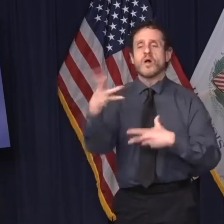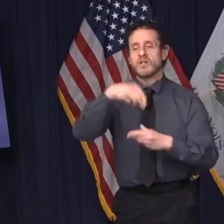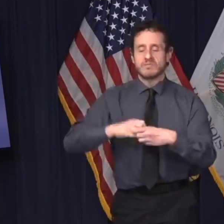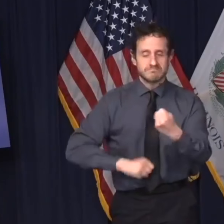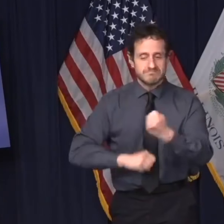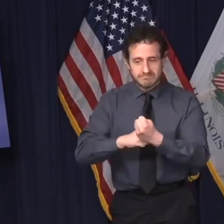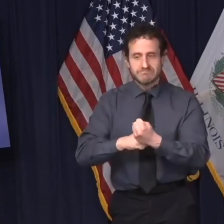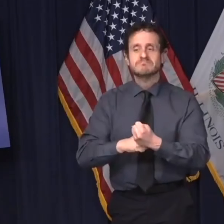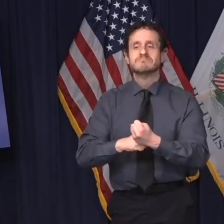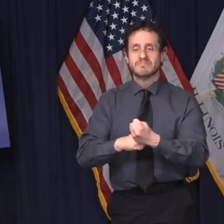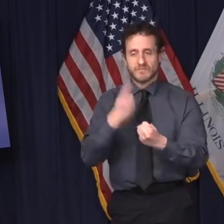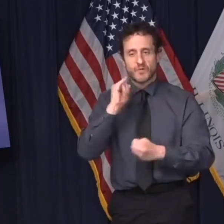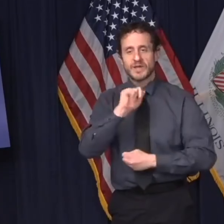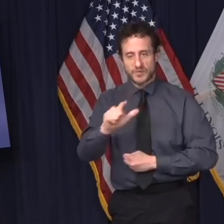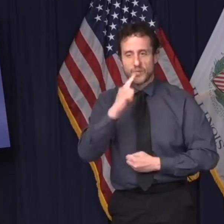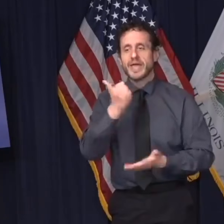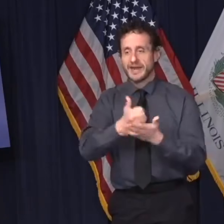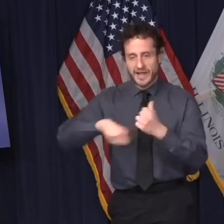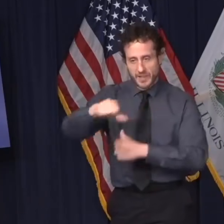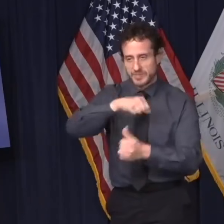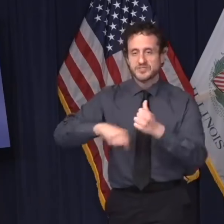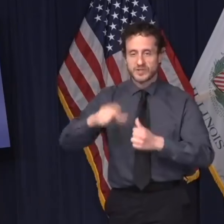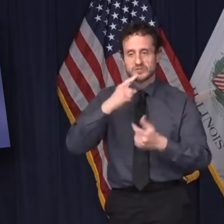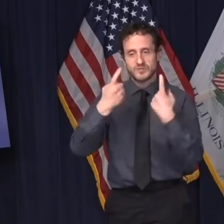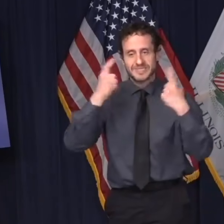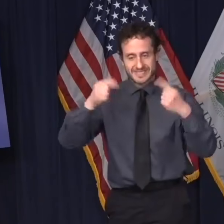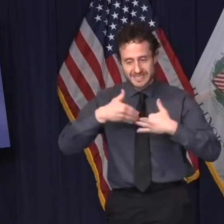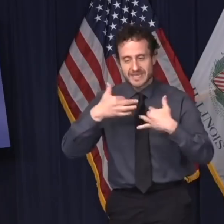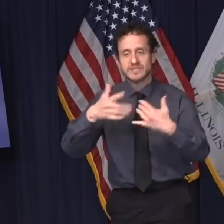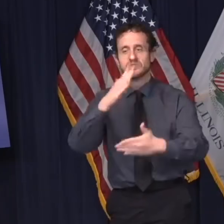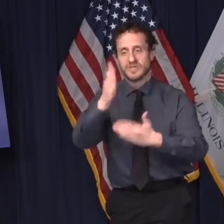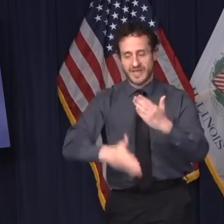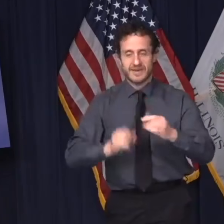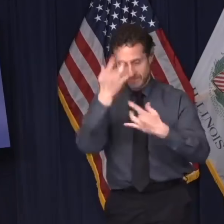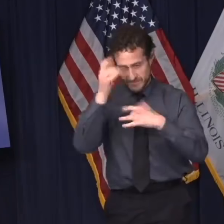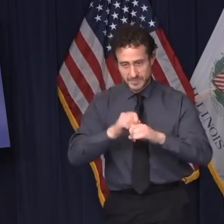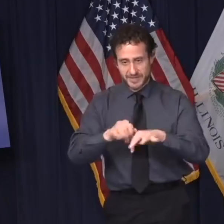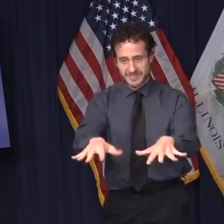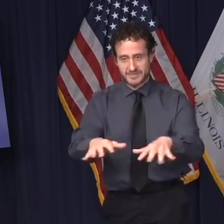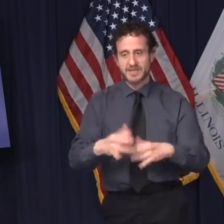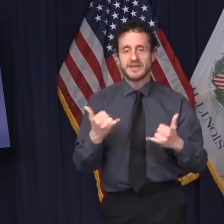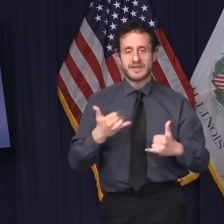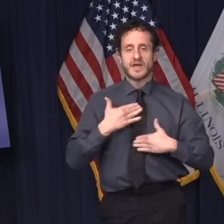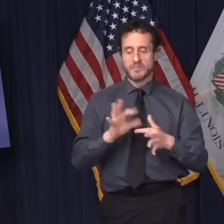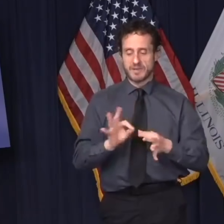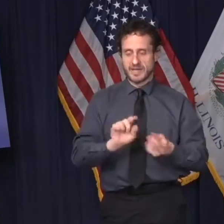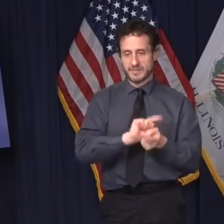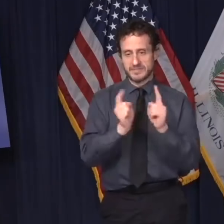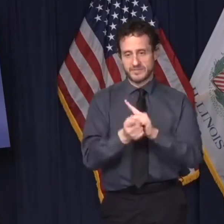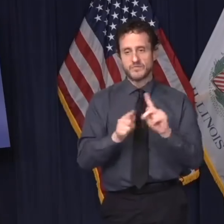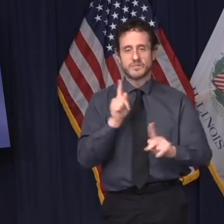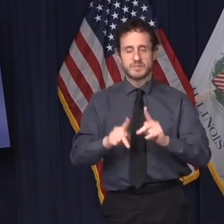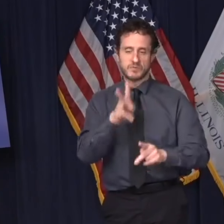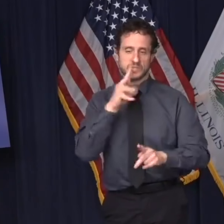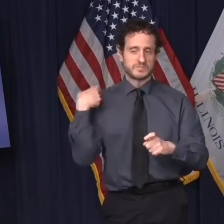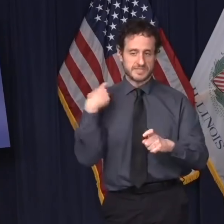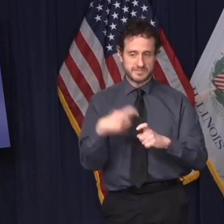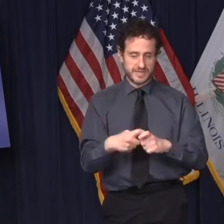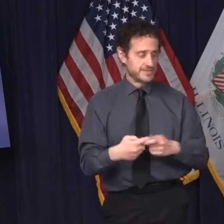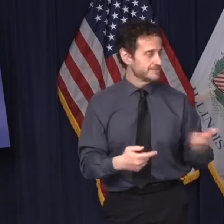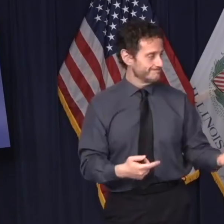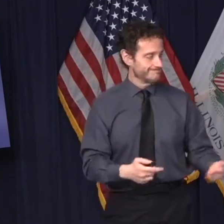pandemic. And with that, I will translate comments into Spanish. Buenos tardes y